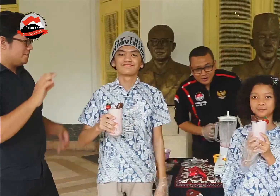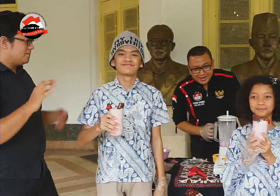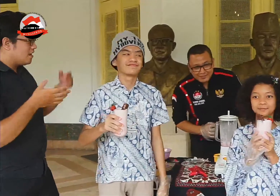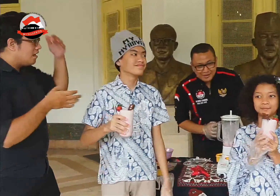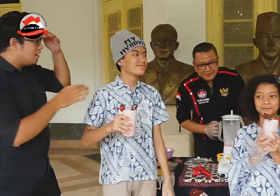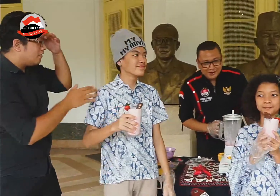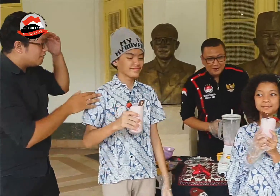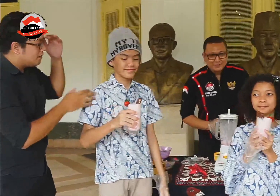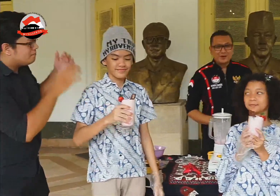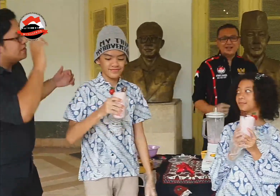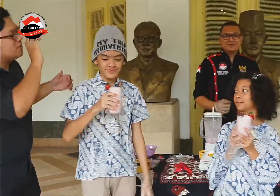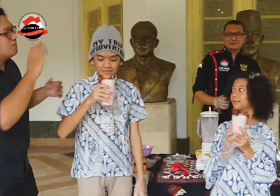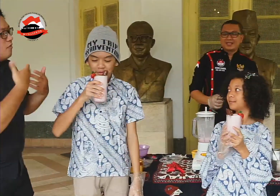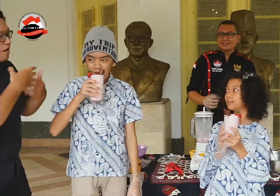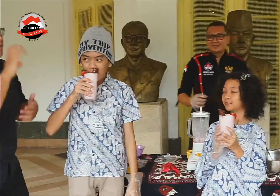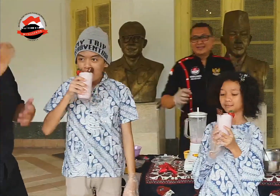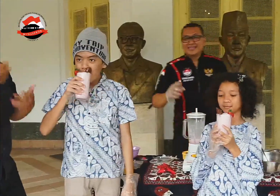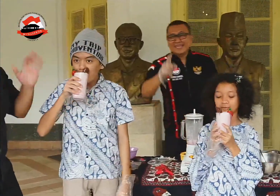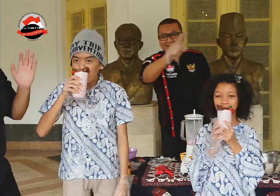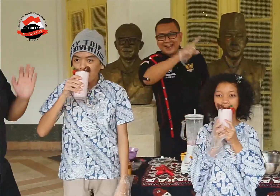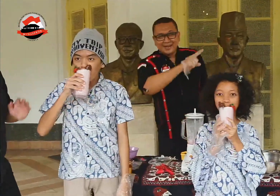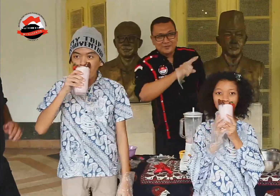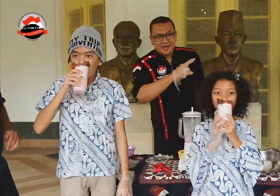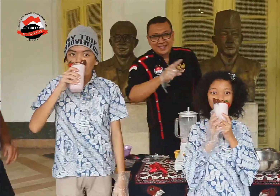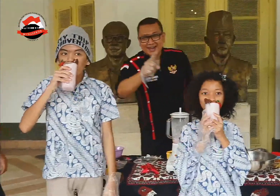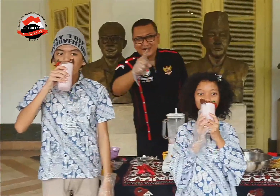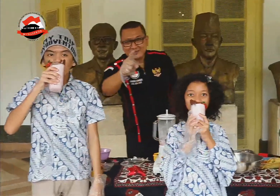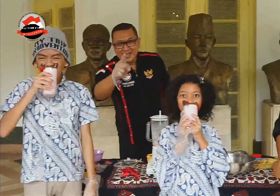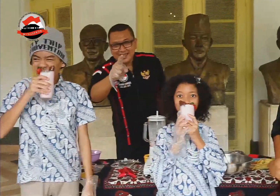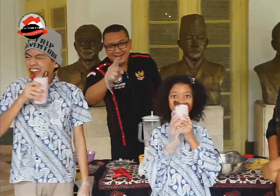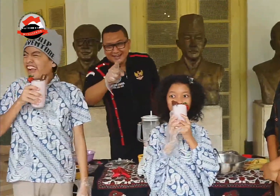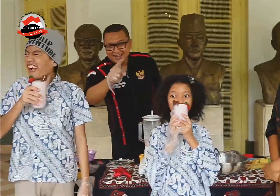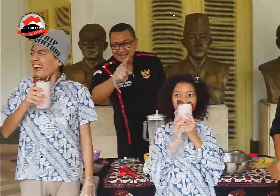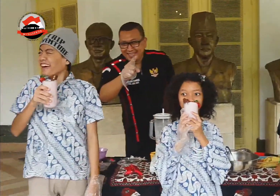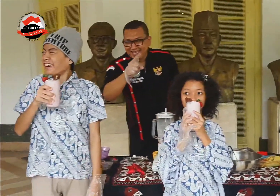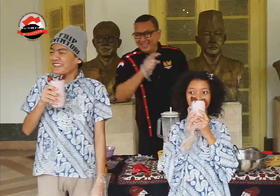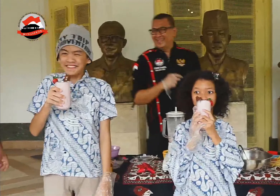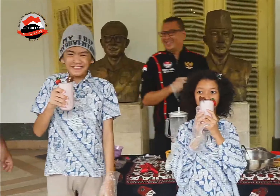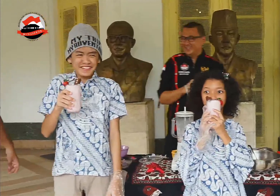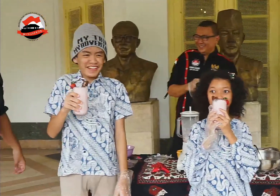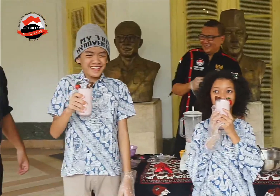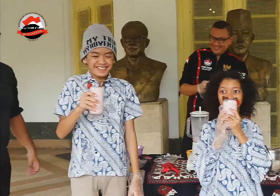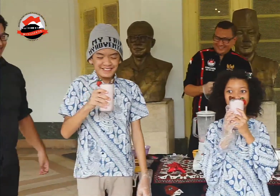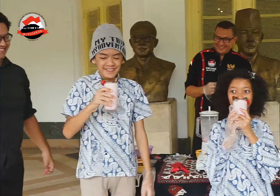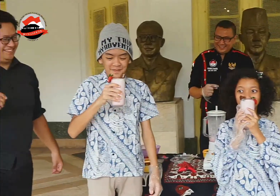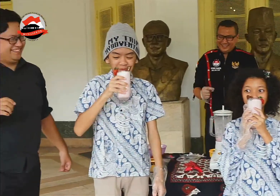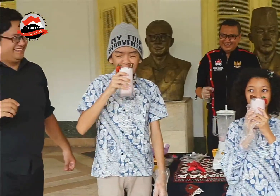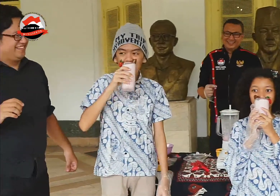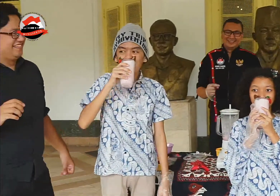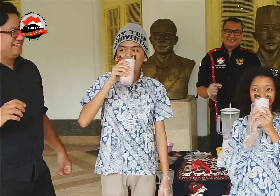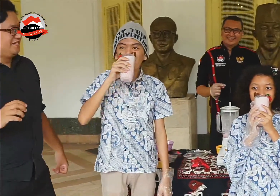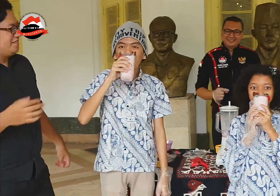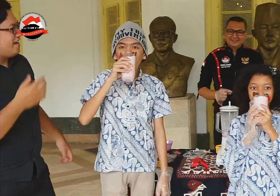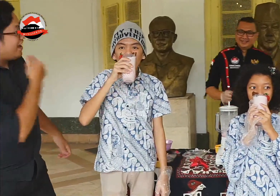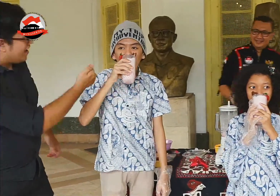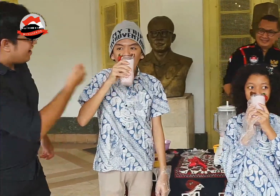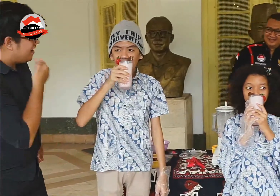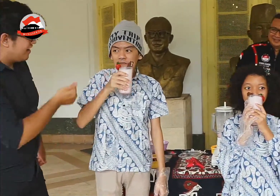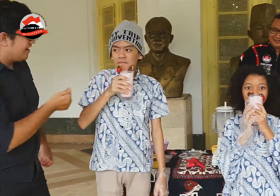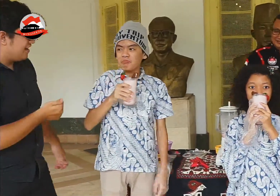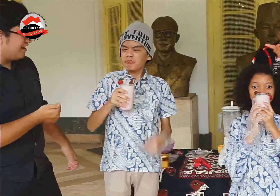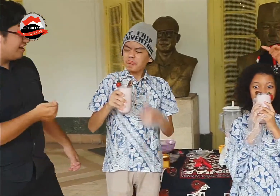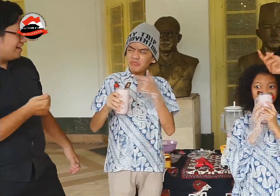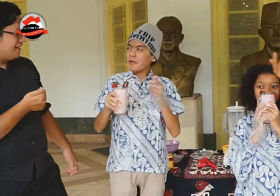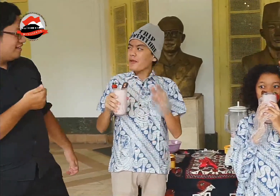diminum, boleh diminum loh. Boleh diminum. Nah, jadi iri deh di rumah. Sih, yang di rumah iri deh jadi. Enak enggak, Paul?